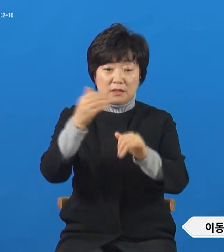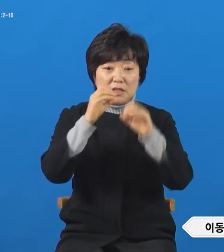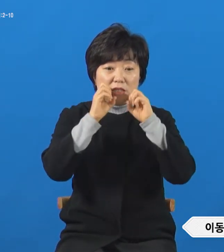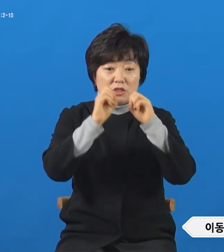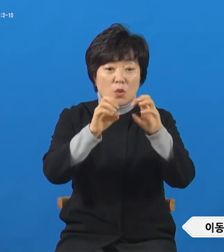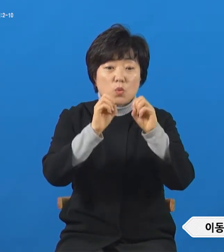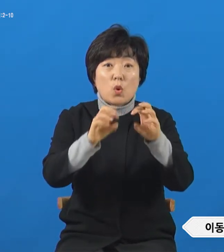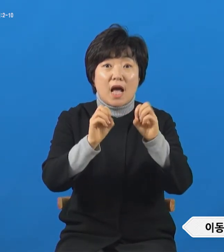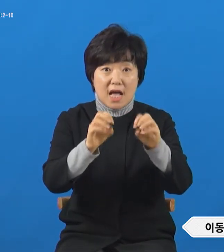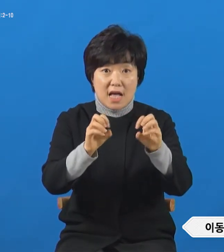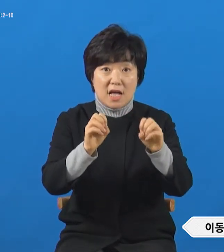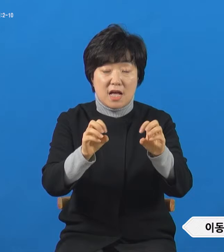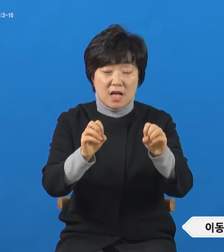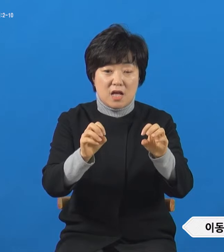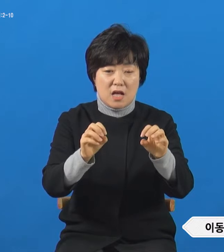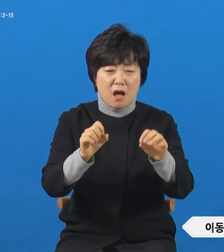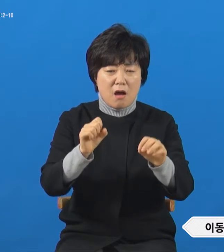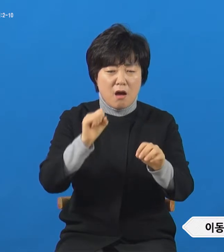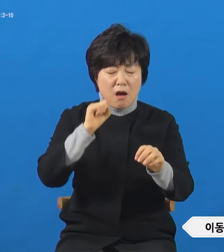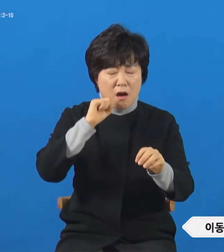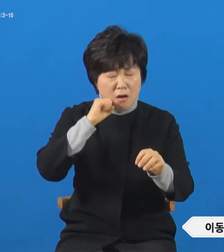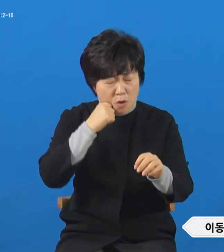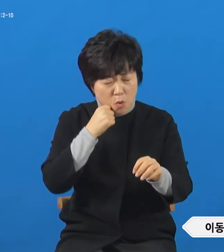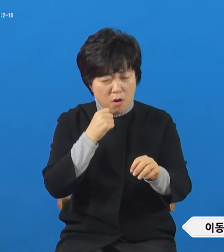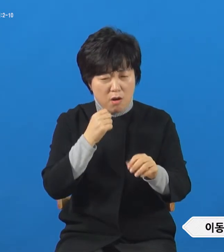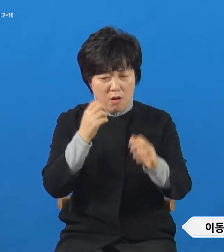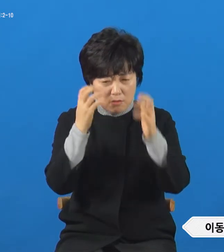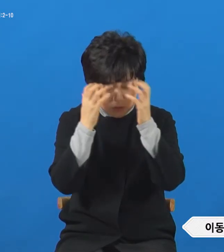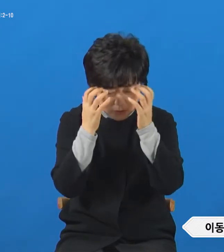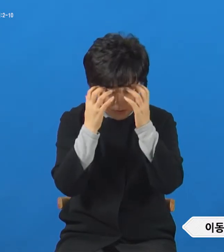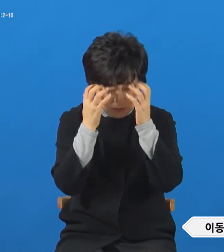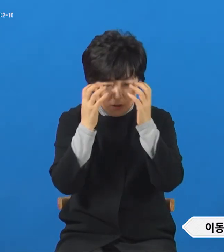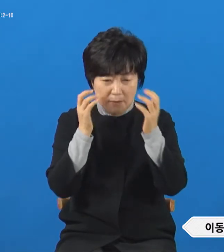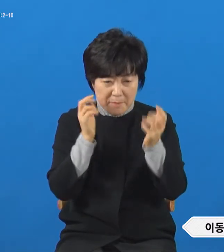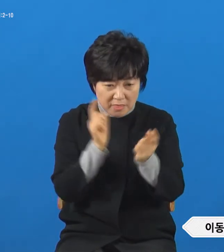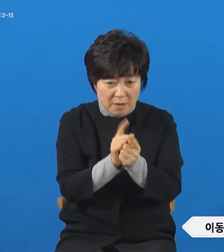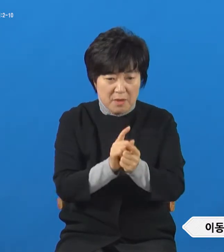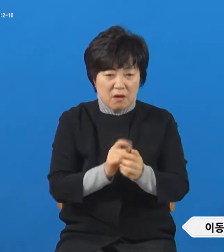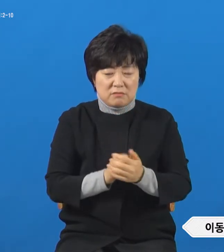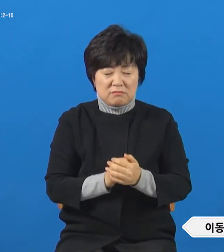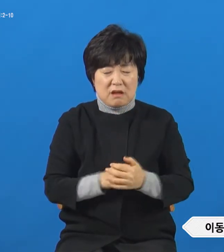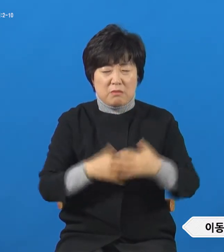전도가 어려움을 동반하고 고난을 동반한다고 해서